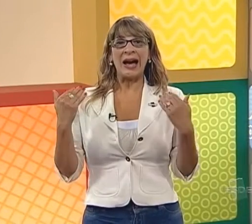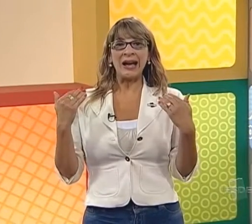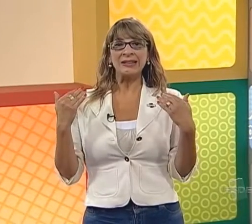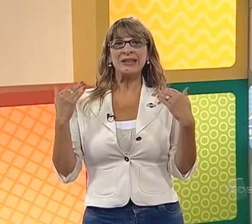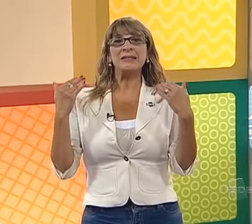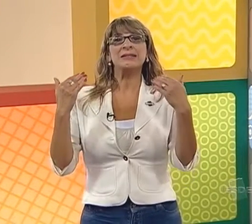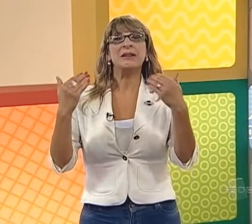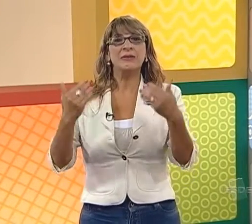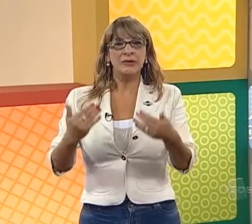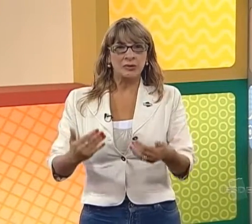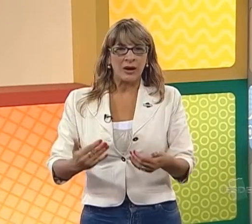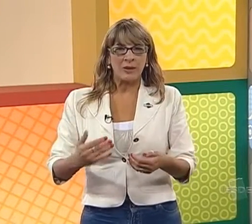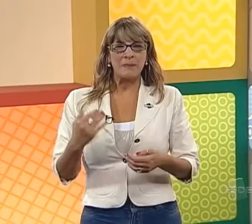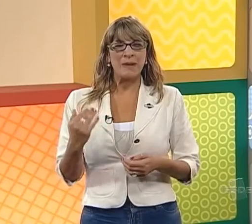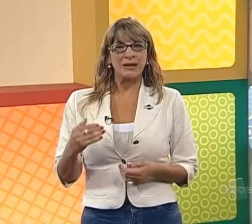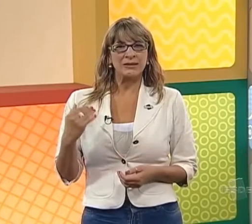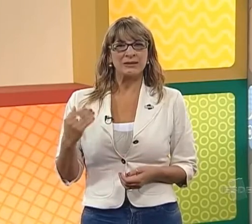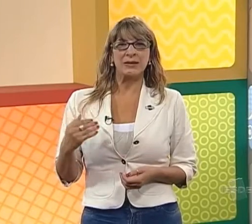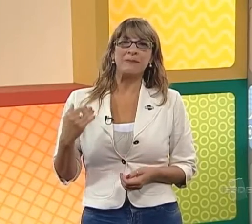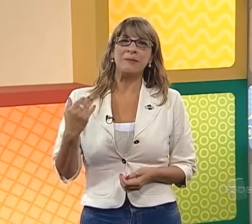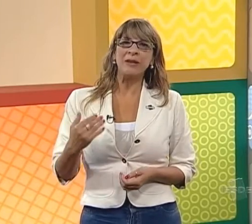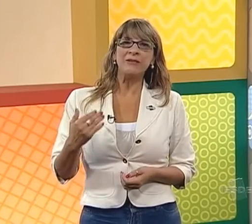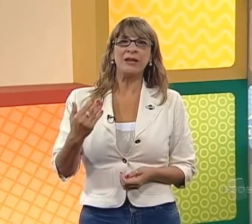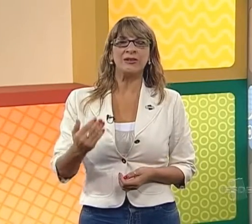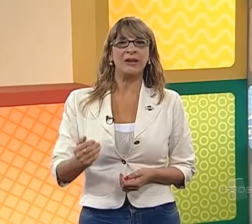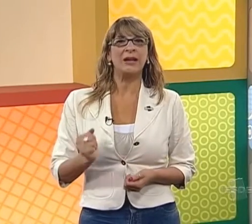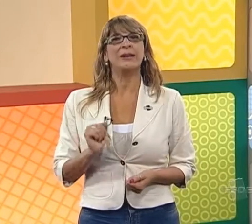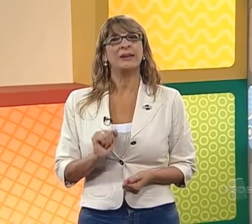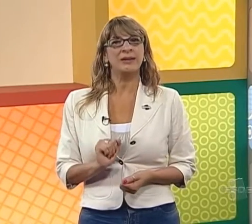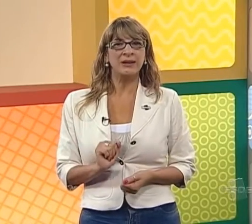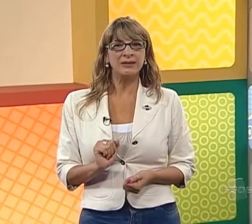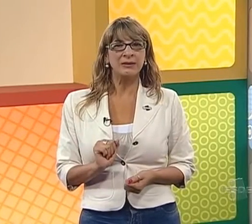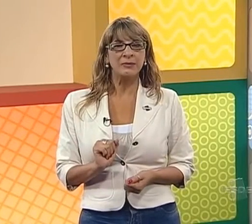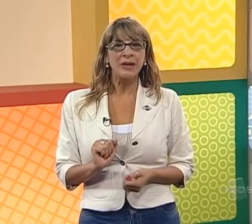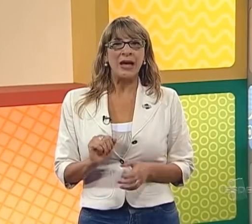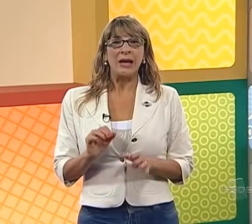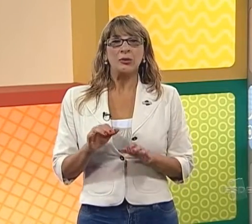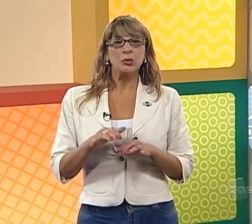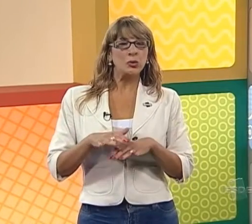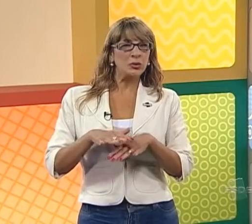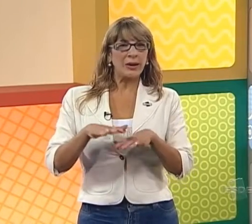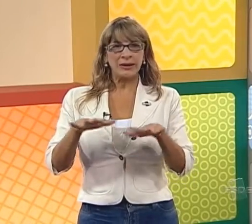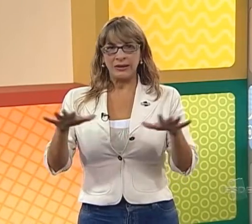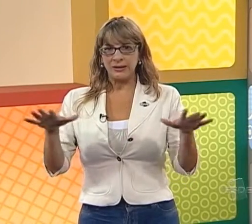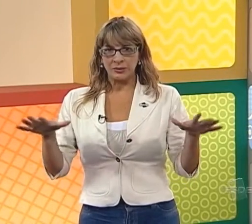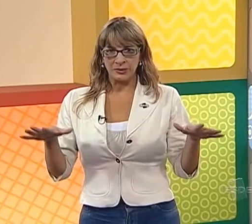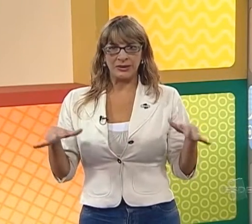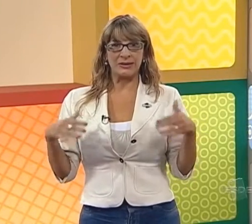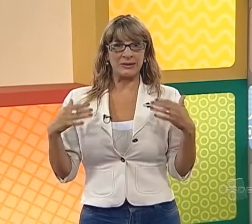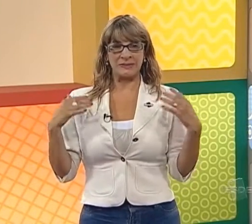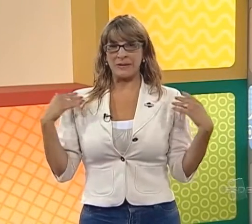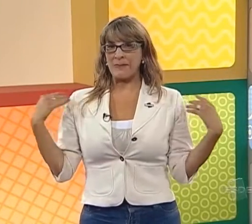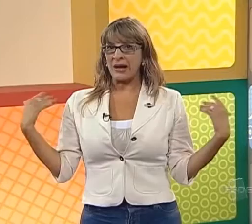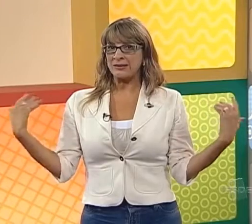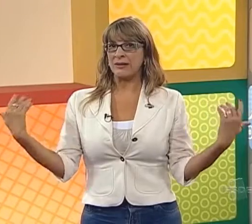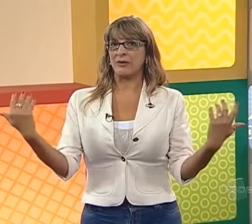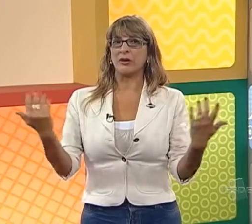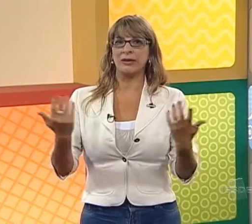a atenção visual passa a ser privilegiada na interação. Tudo aquilo que se passa à volta